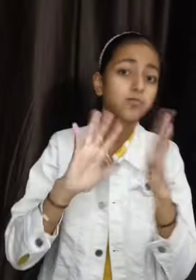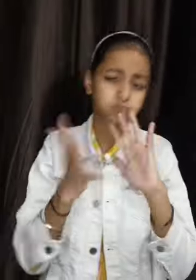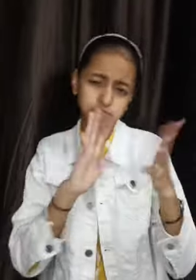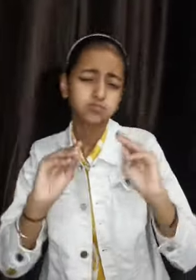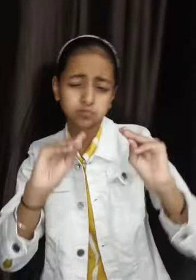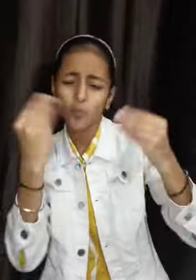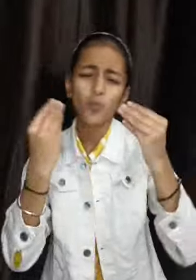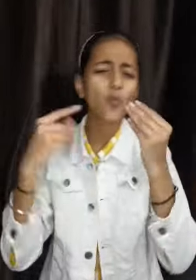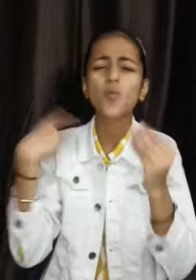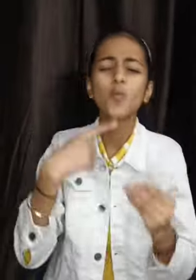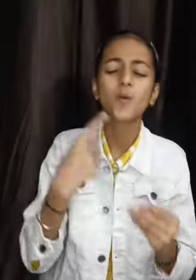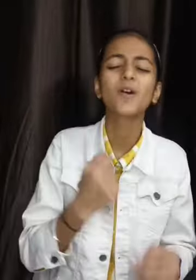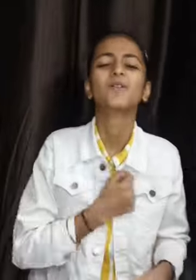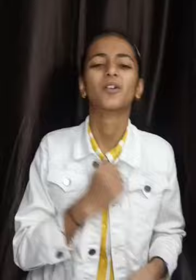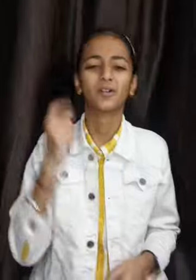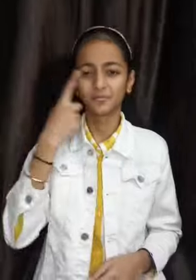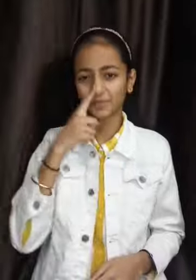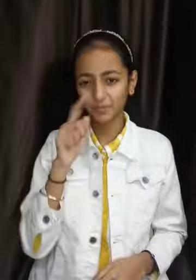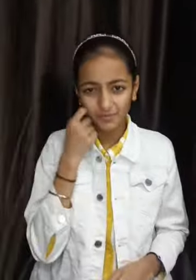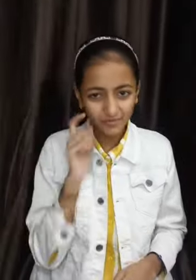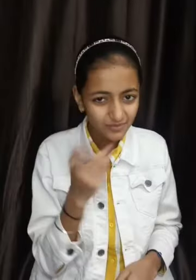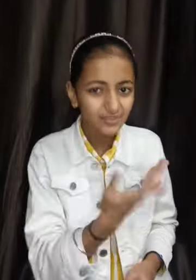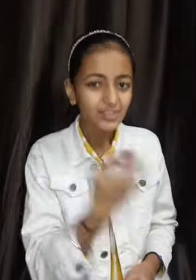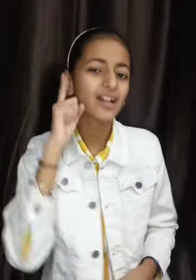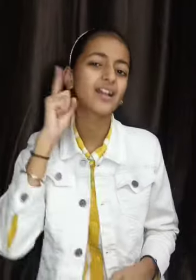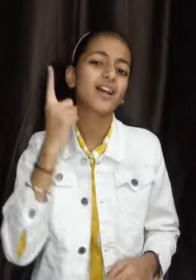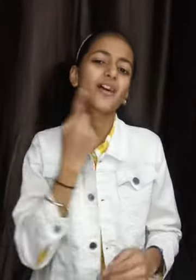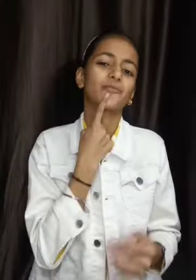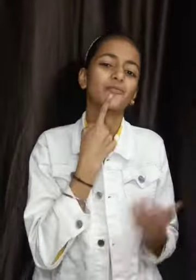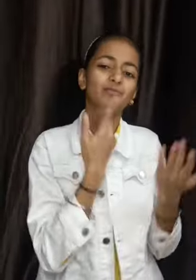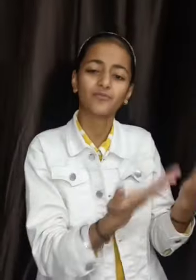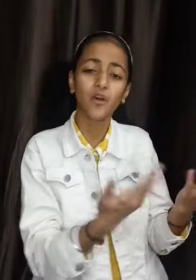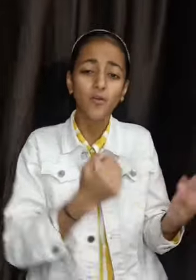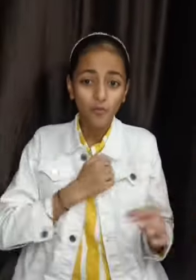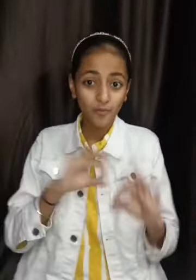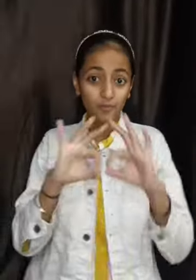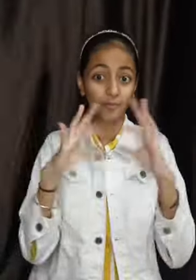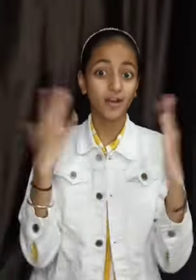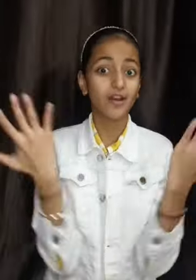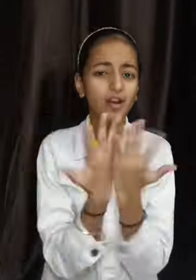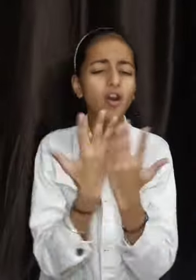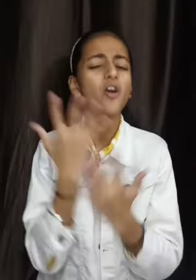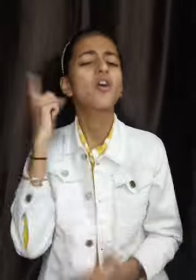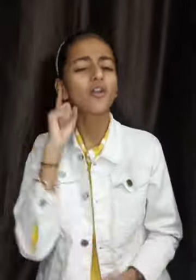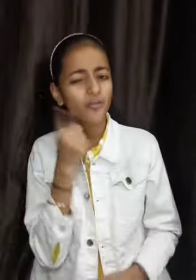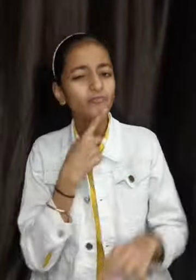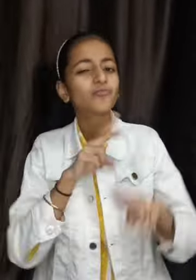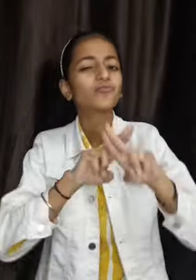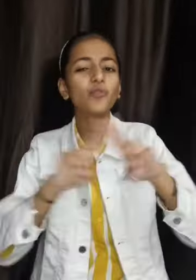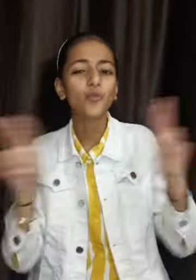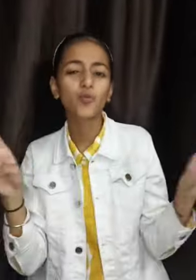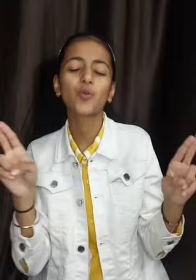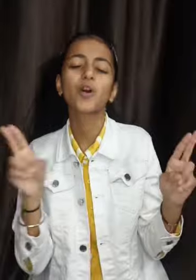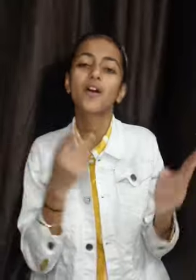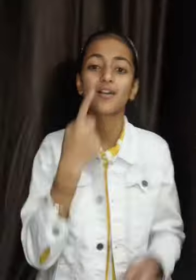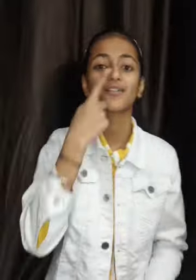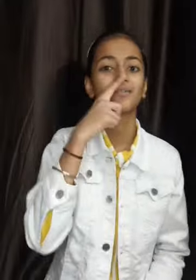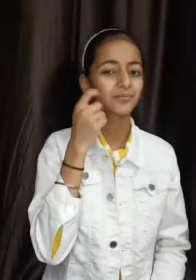के साथ हुई। मेरे माता पिता बधिर होने की वजह से मुझे सांकेतिक भाषा का तो ज्ञान था, लेकिन मैं